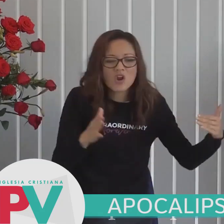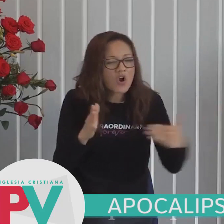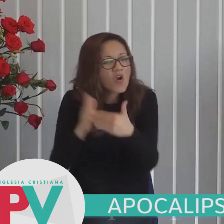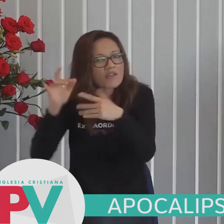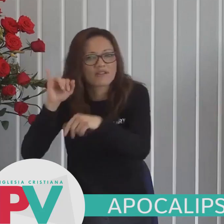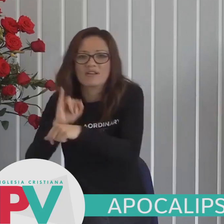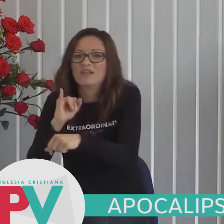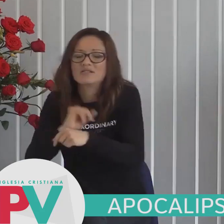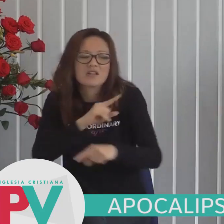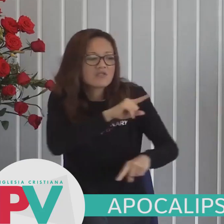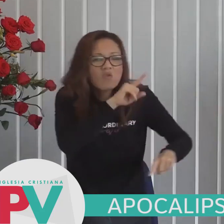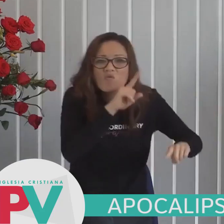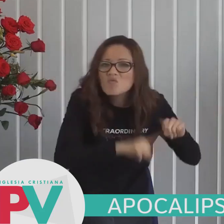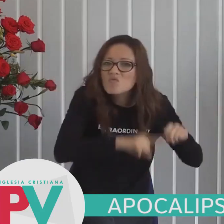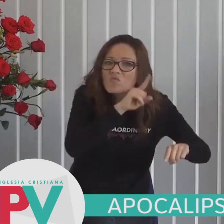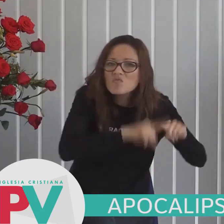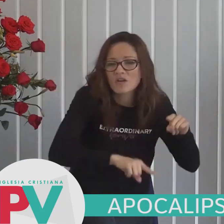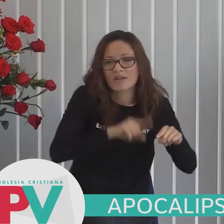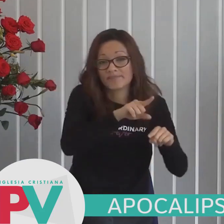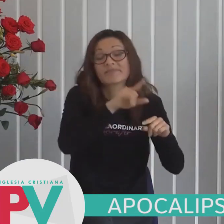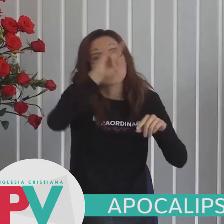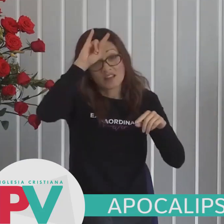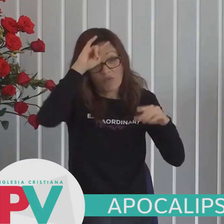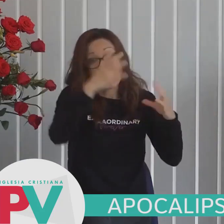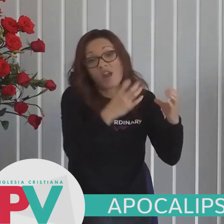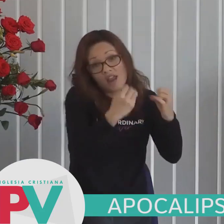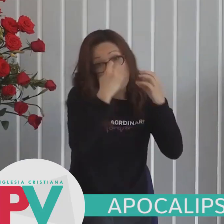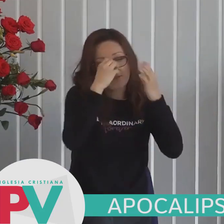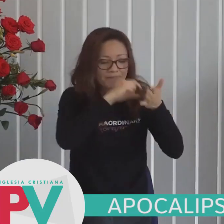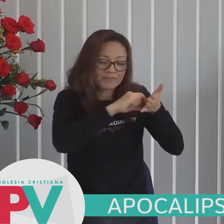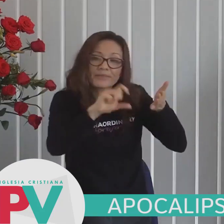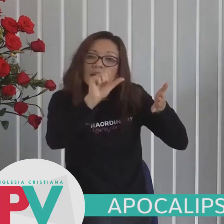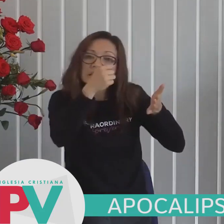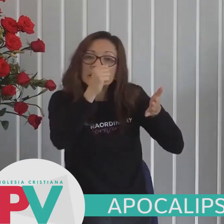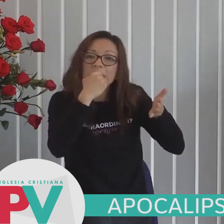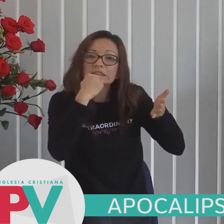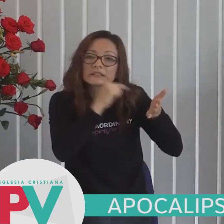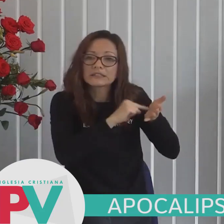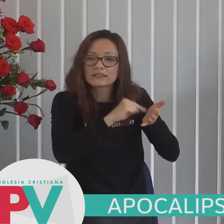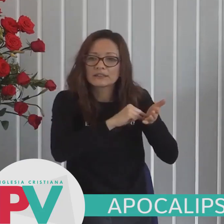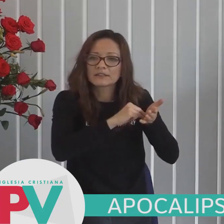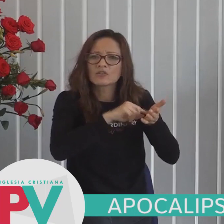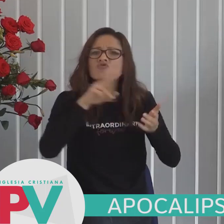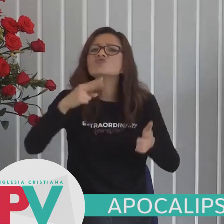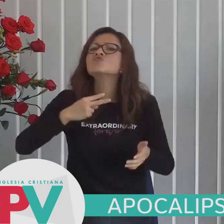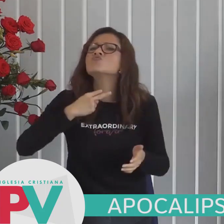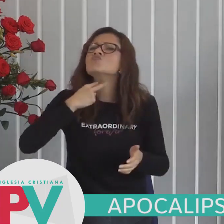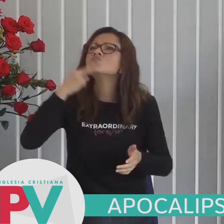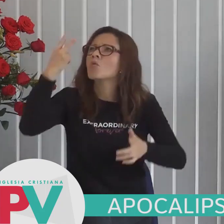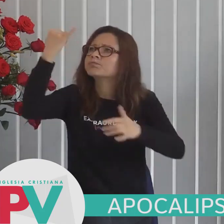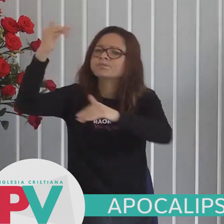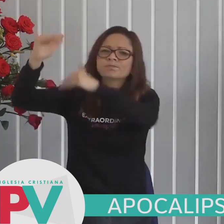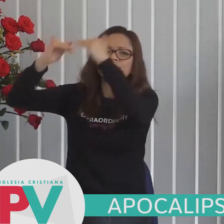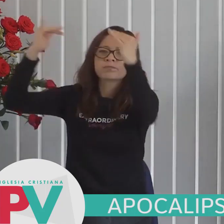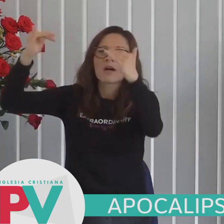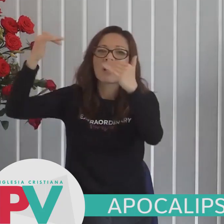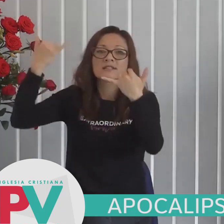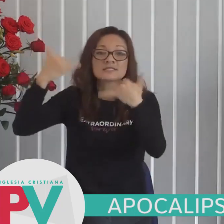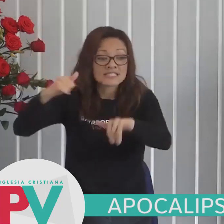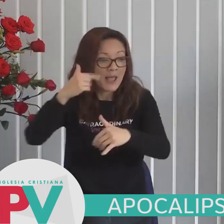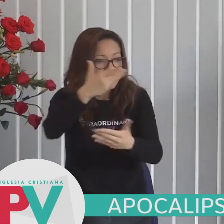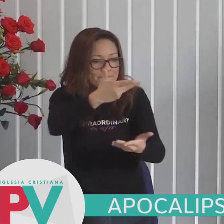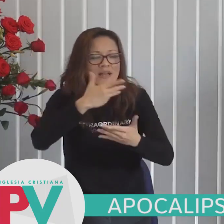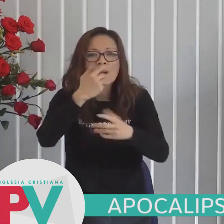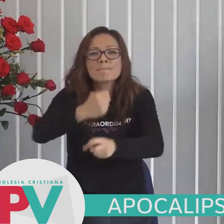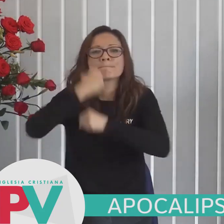prevalecer contra la iglesia. El diablo engaña. Dice versículo 10, entonces oyó una gran voz en el cielo que decía, ahora ha venido el poder, el